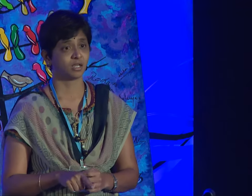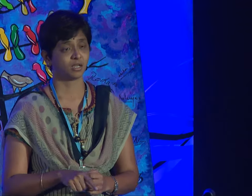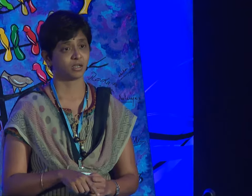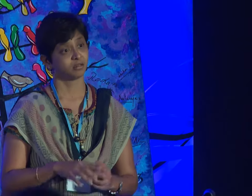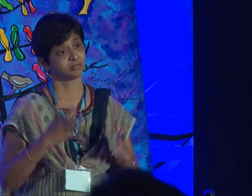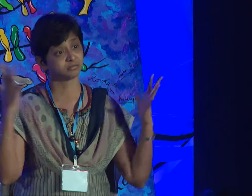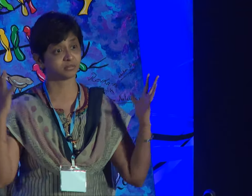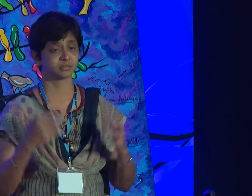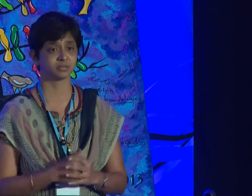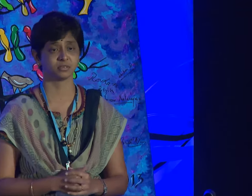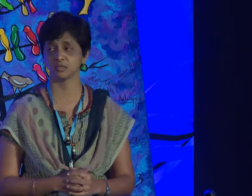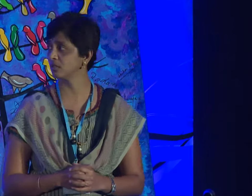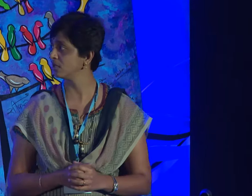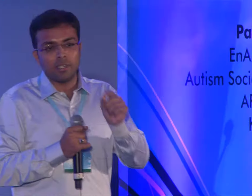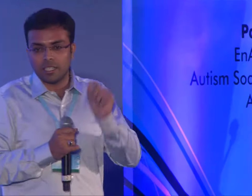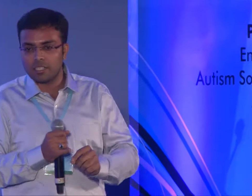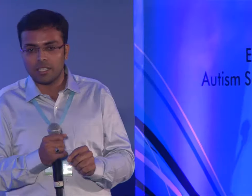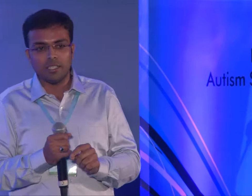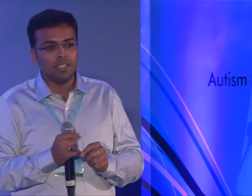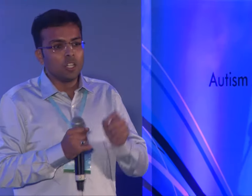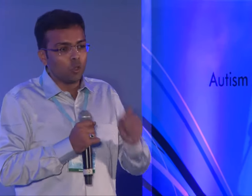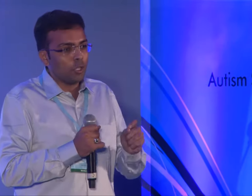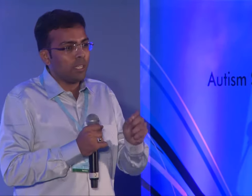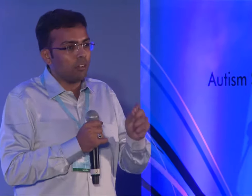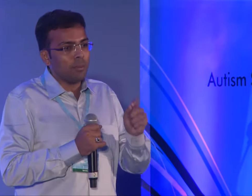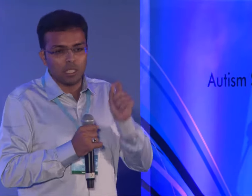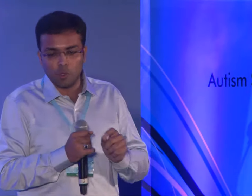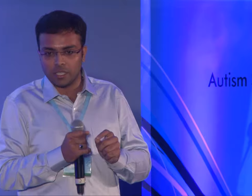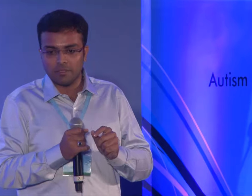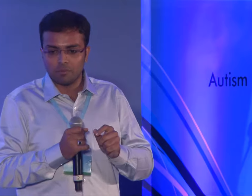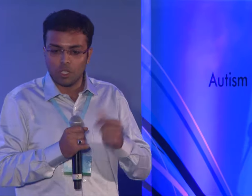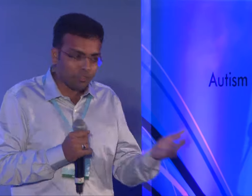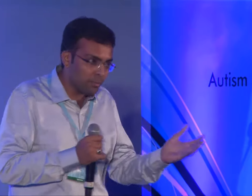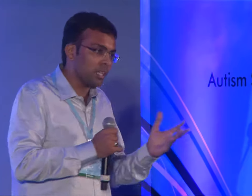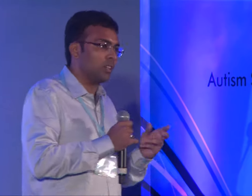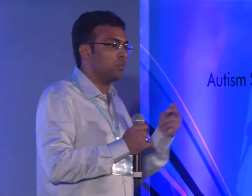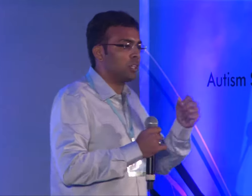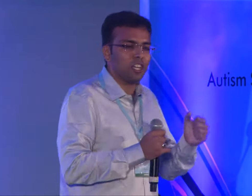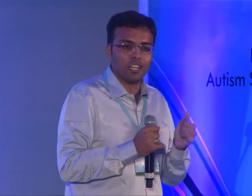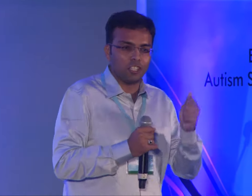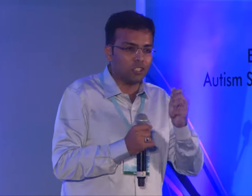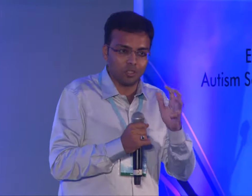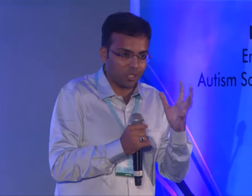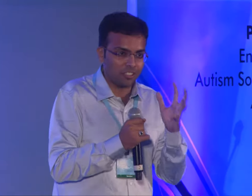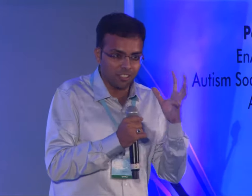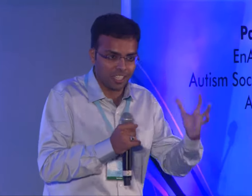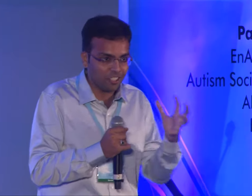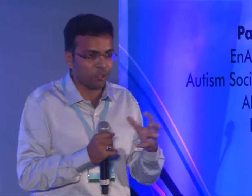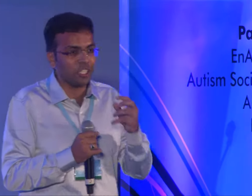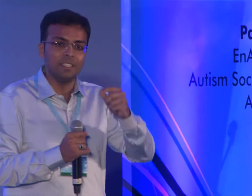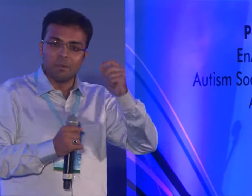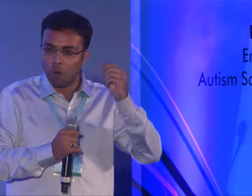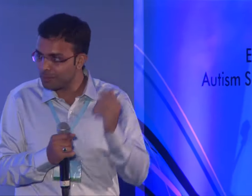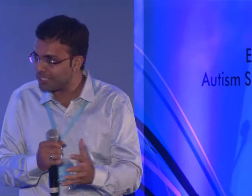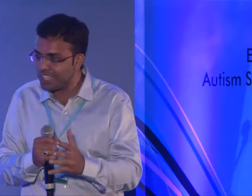रेशियो, तो भी आज तक कोई भी गवर्नमेंट रिकॉग्निशन नहीं, कोई भी गवर्नमेंट सपोर्ट नहीं। तो एज ए फिल्म मेकर हमको लगा कि यार ये तो सख्त सैड